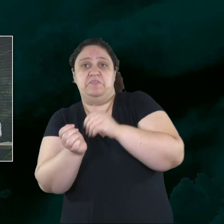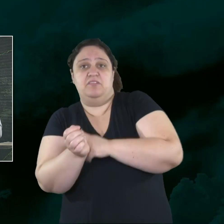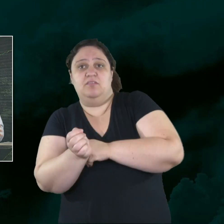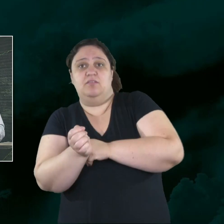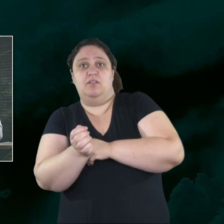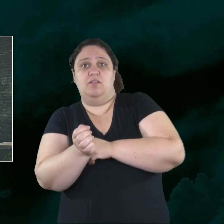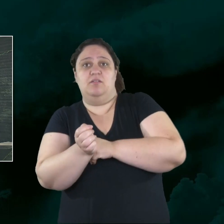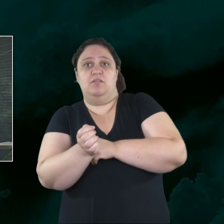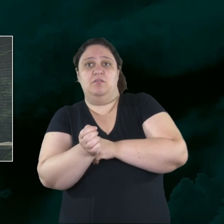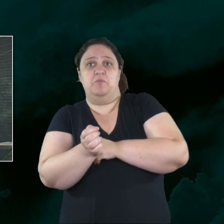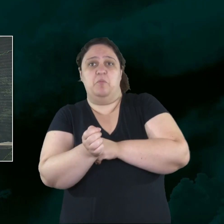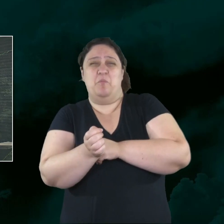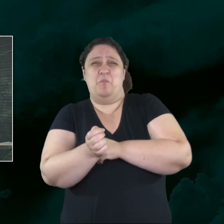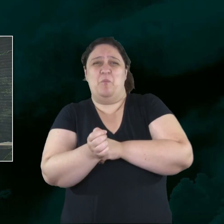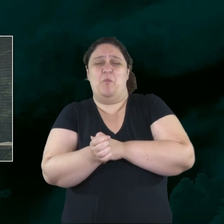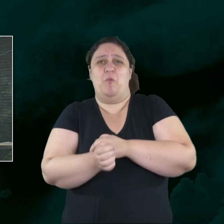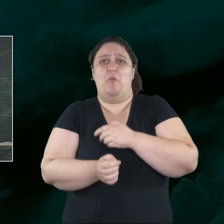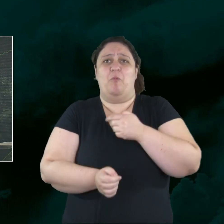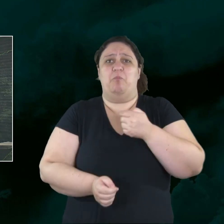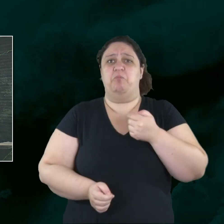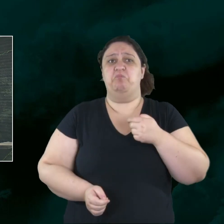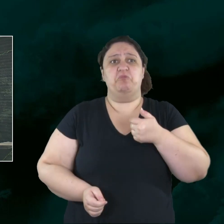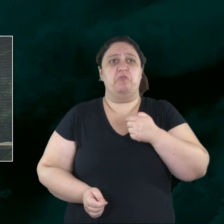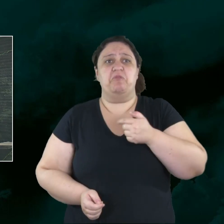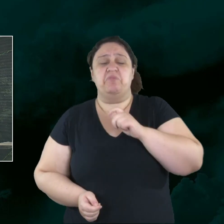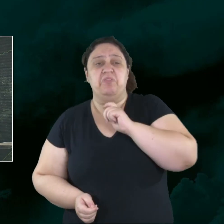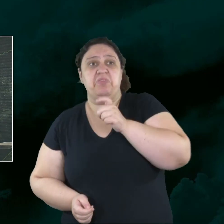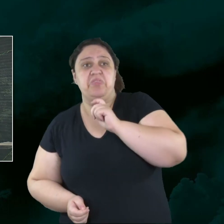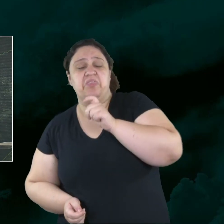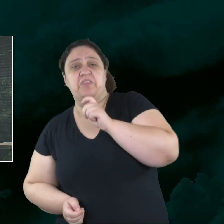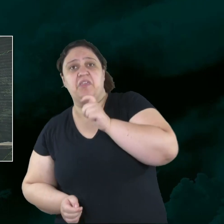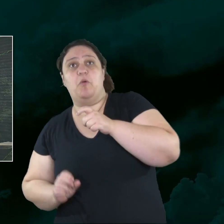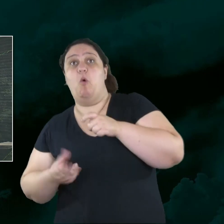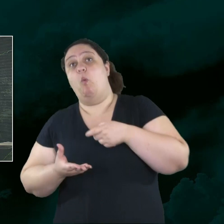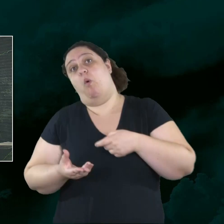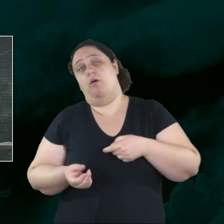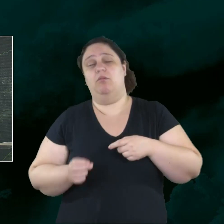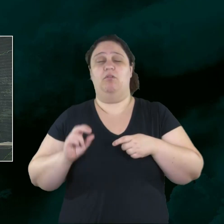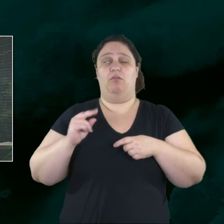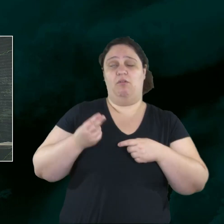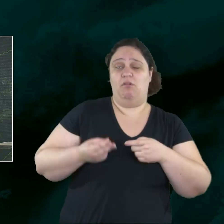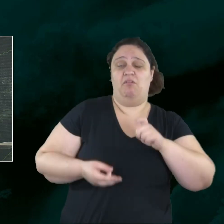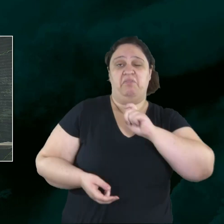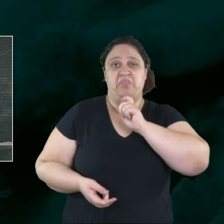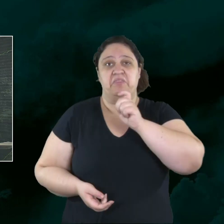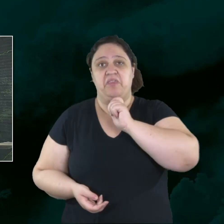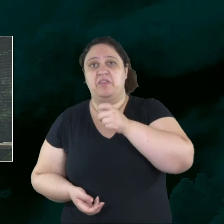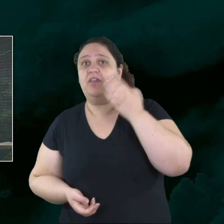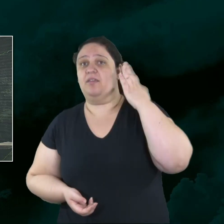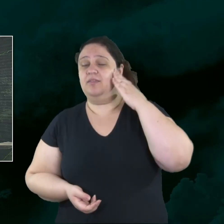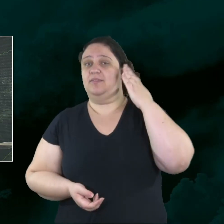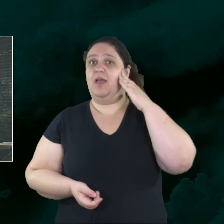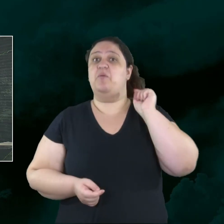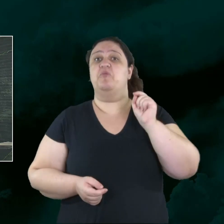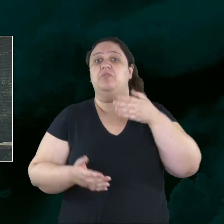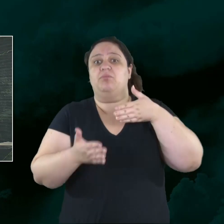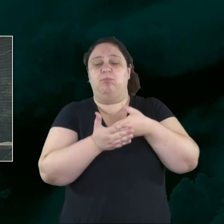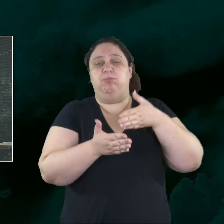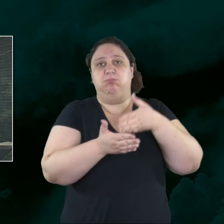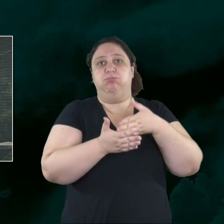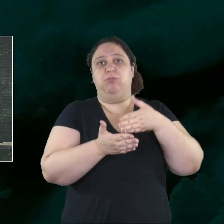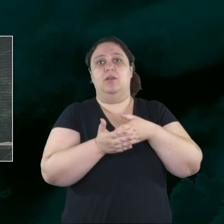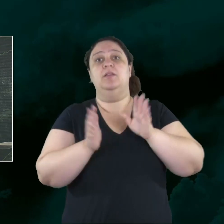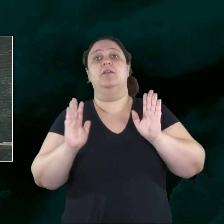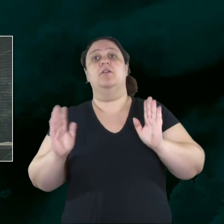poucos sabem, ou talvez até hoje ninguém sabe definitivamente o que detém esse homem da iniquidade. Então, essa manhã,